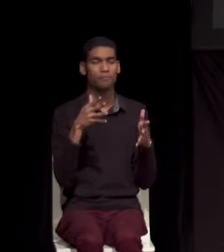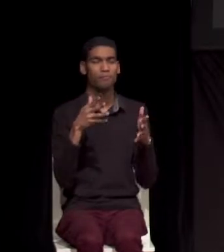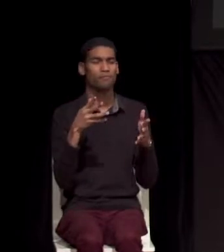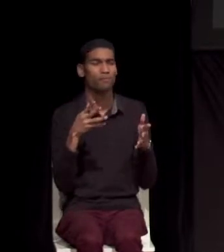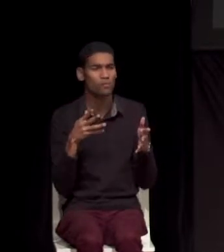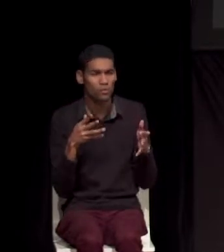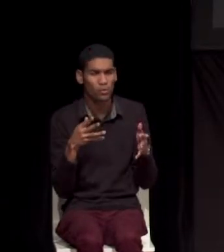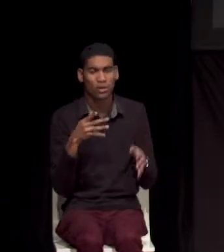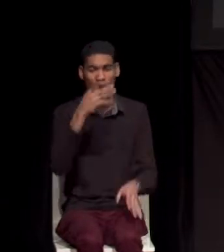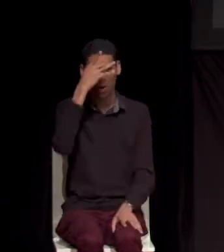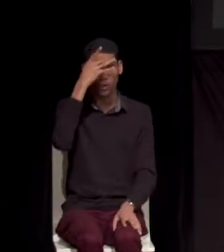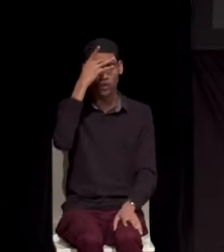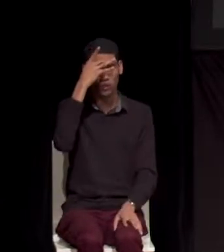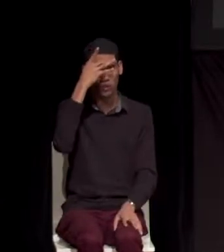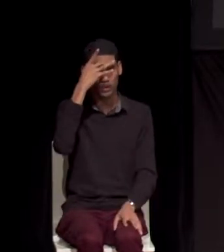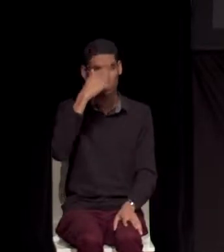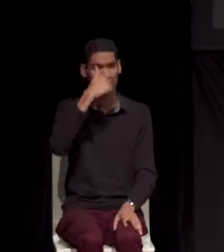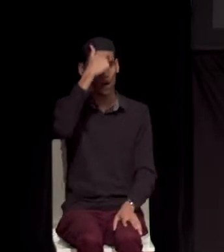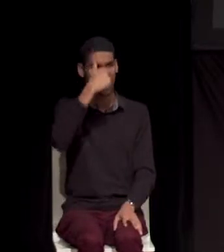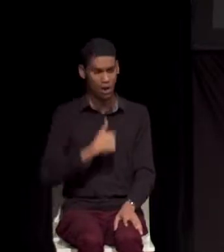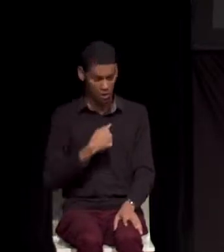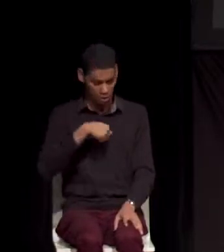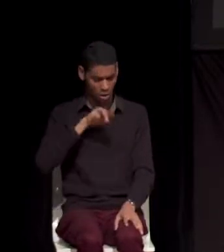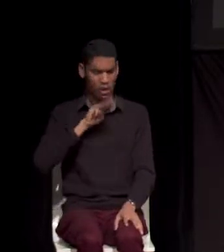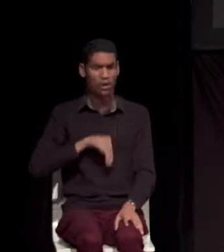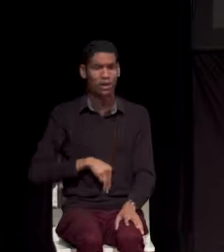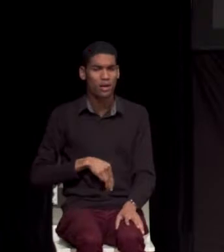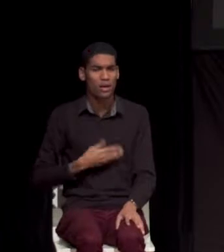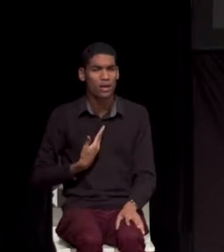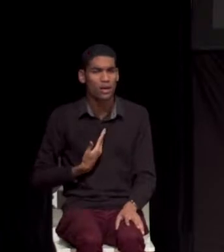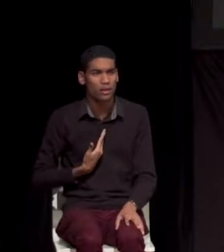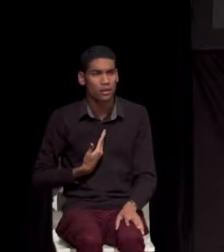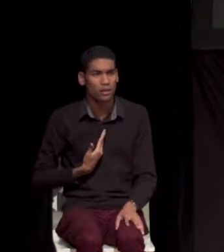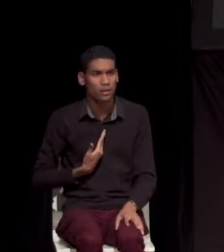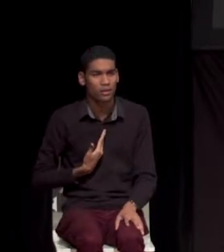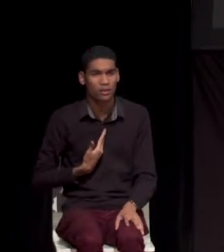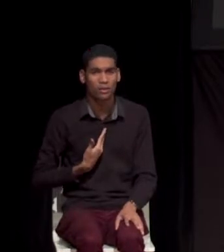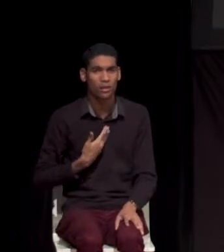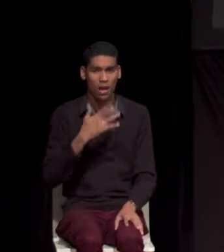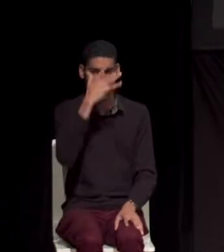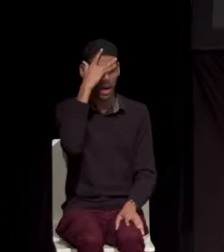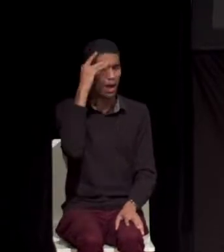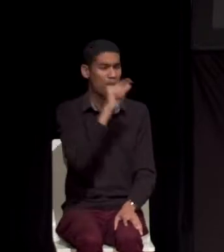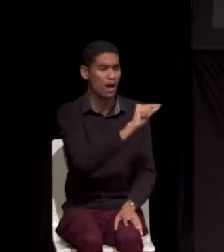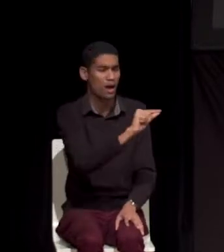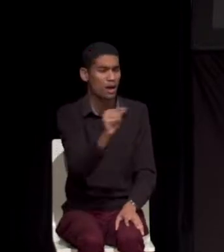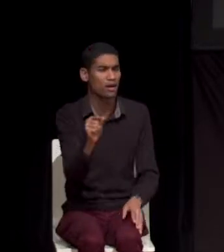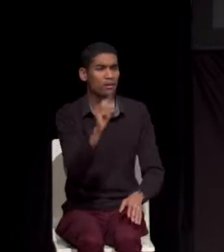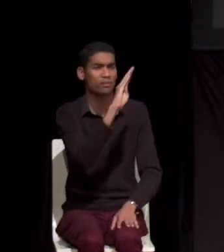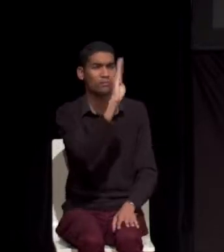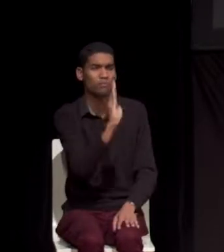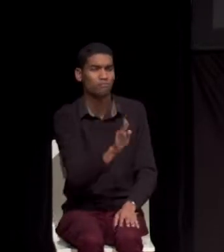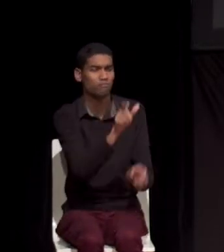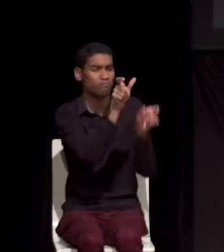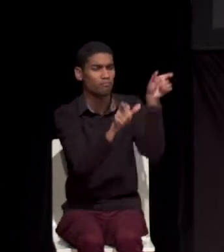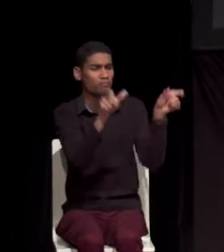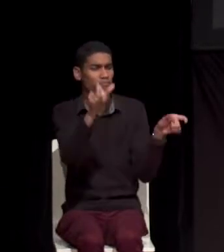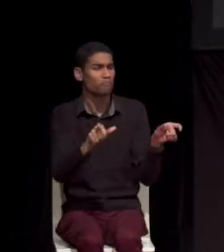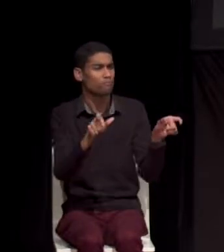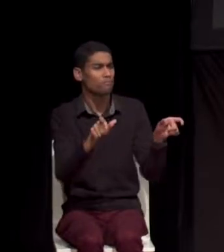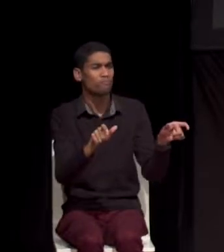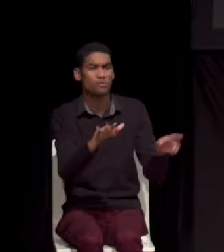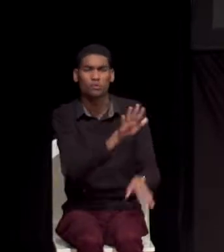né? Quem sou eu? Né? Nós, o brasileiro em si, de modo